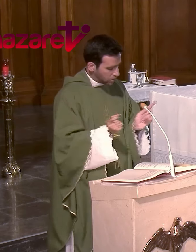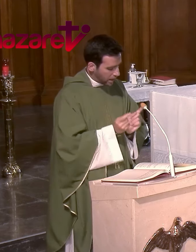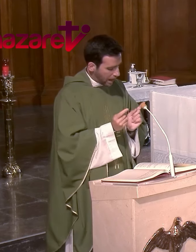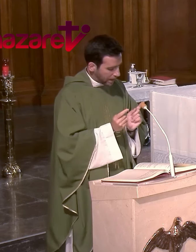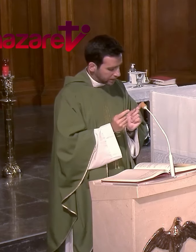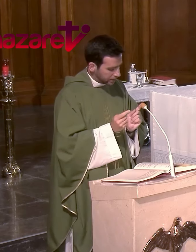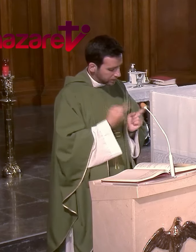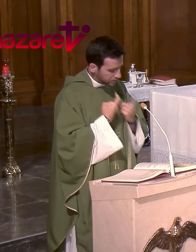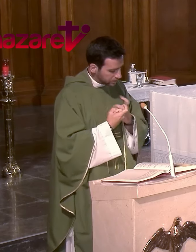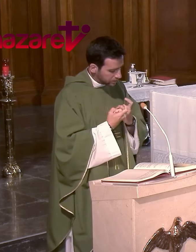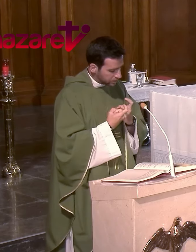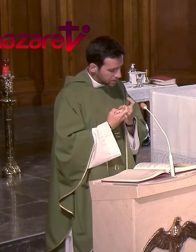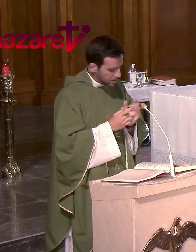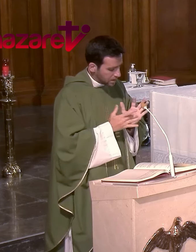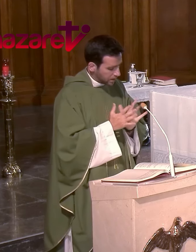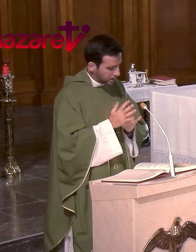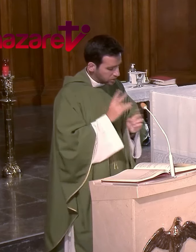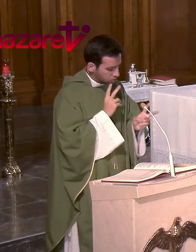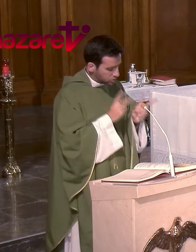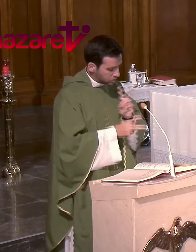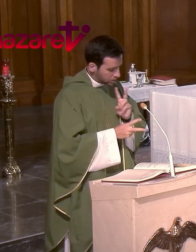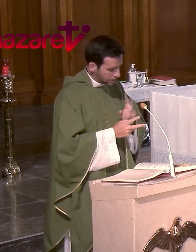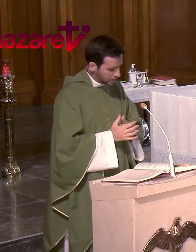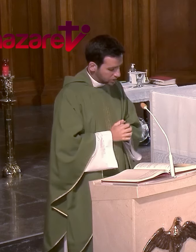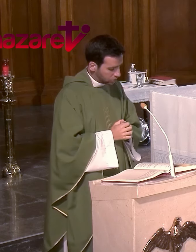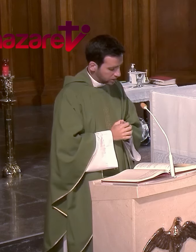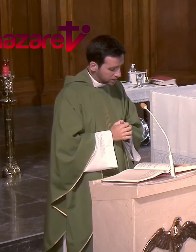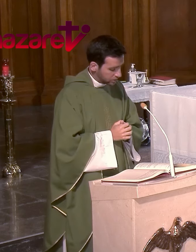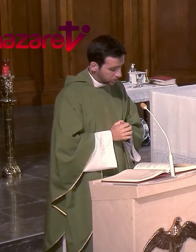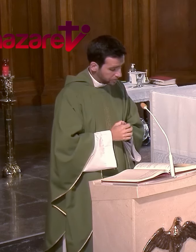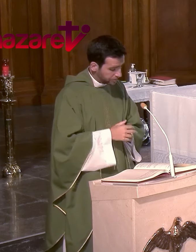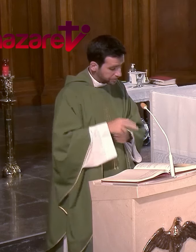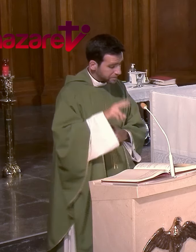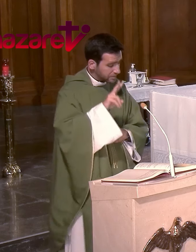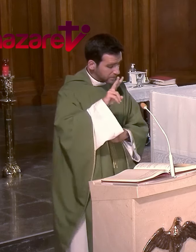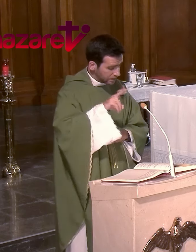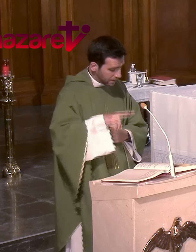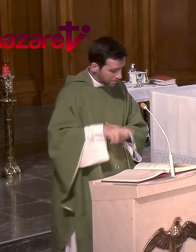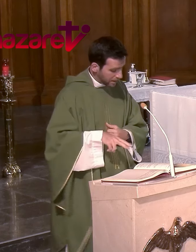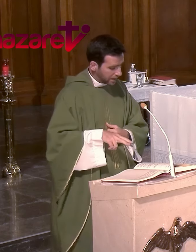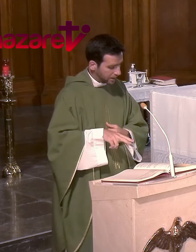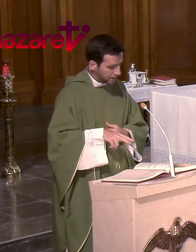venido aquí? Jesús les contestó: